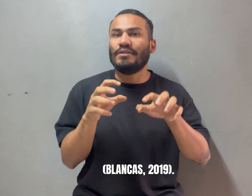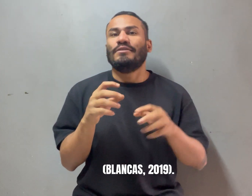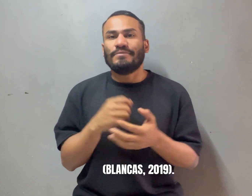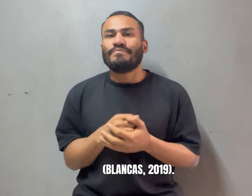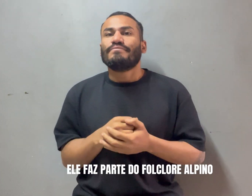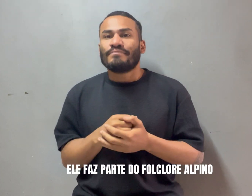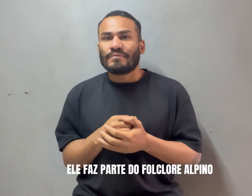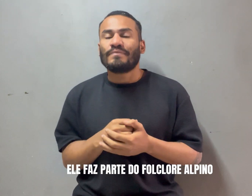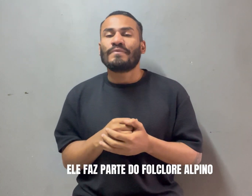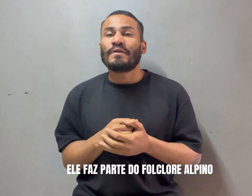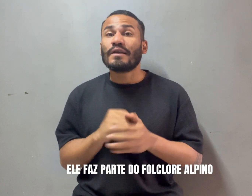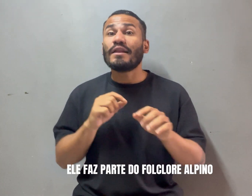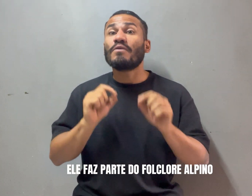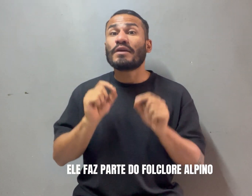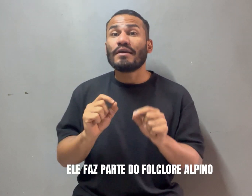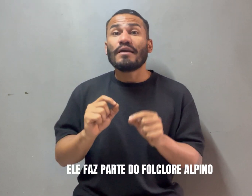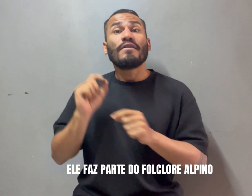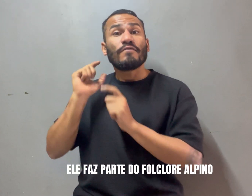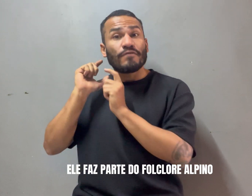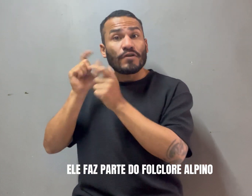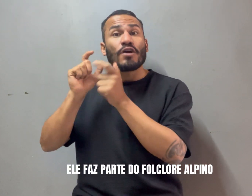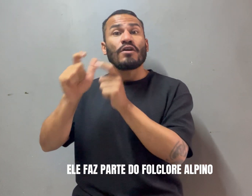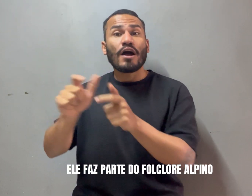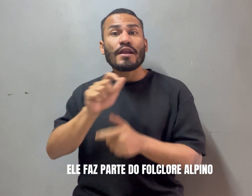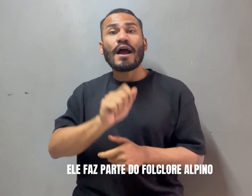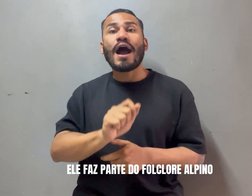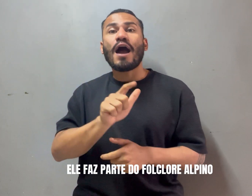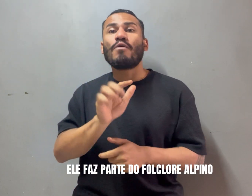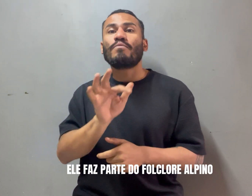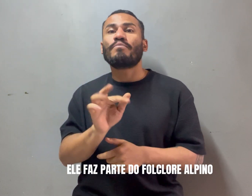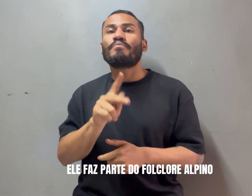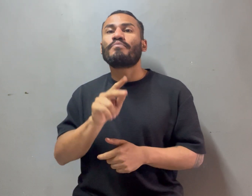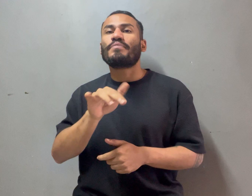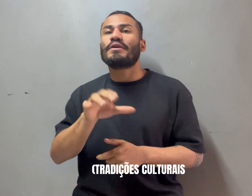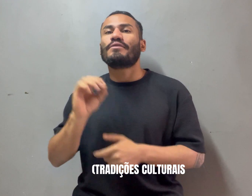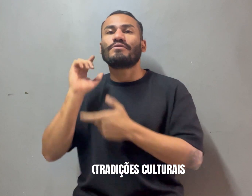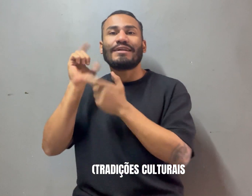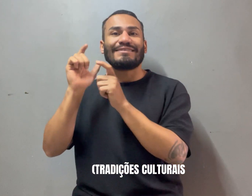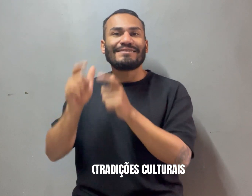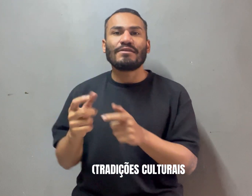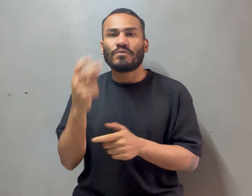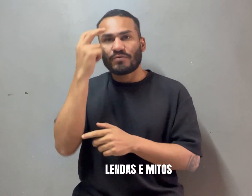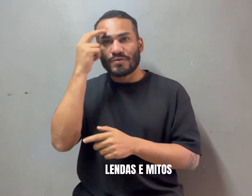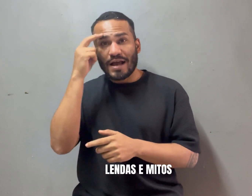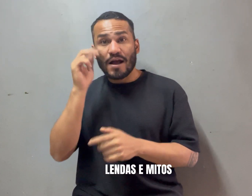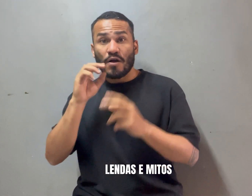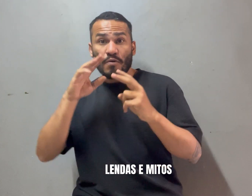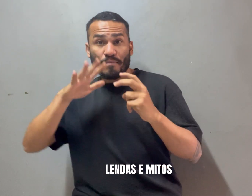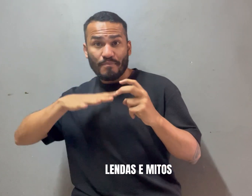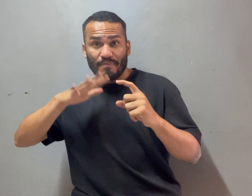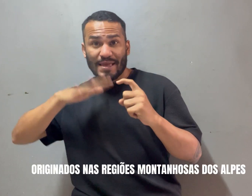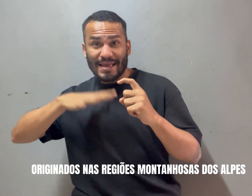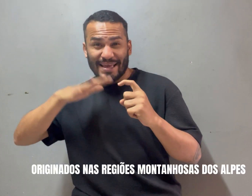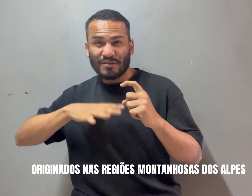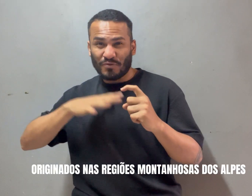Blancas, 2019. Ele faz parte do folclore alpino, tradições culturais, lendas e mitos originados nas